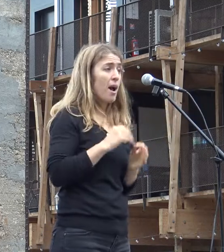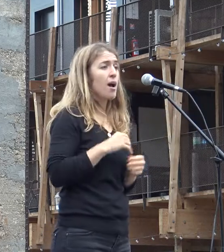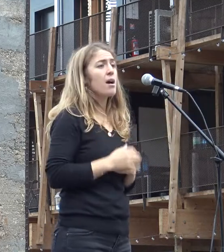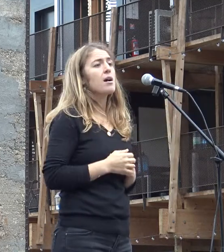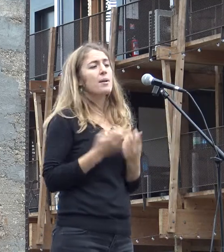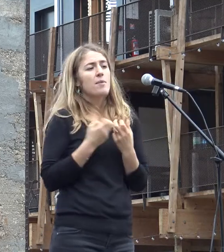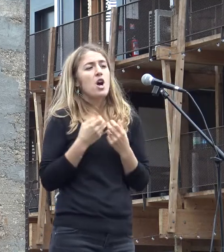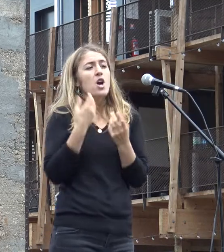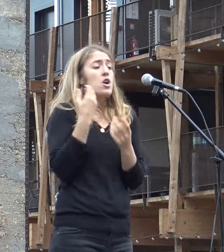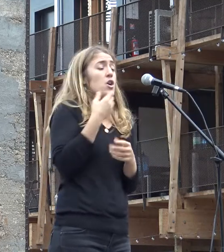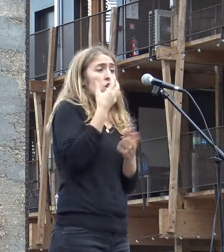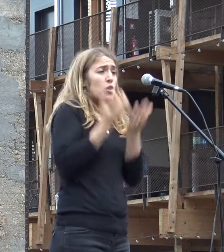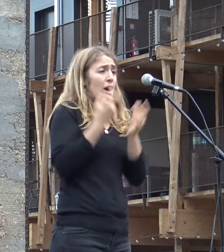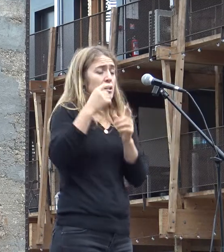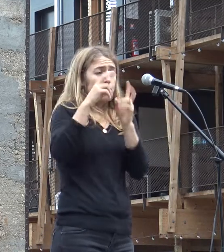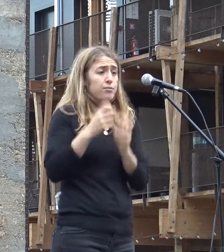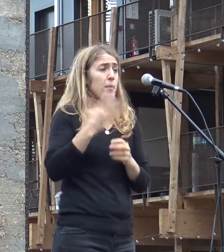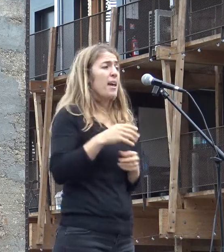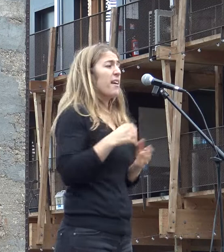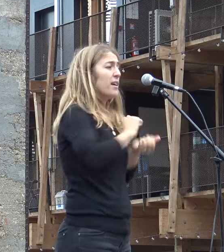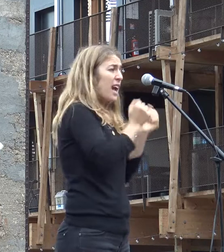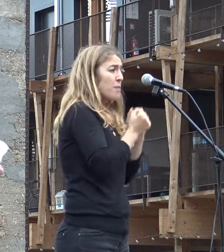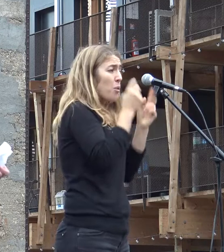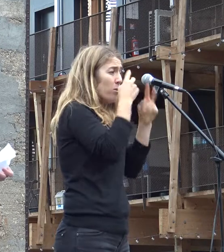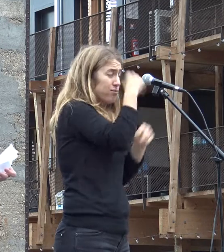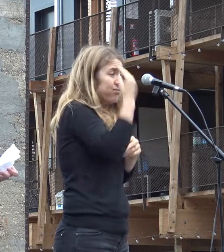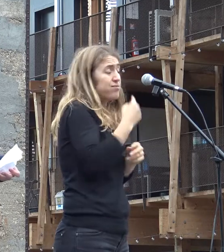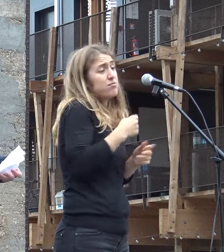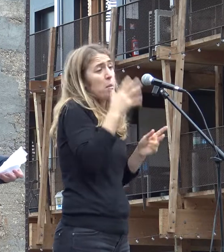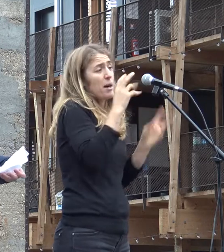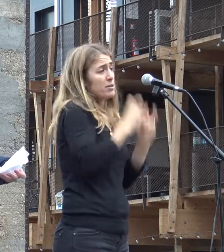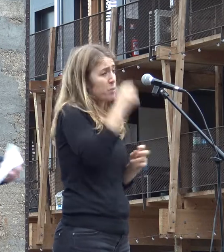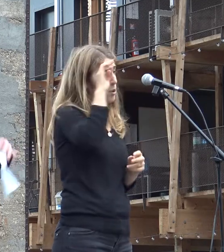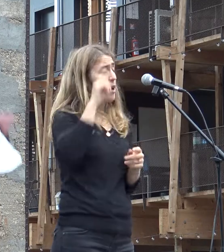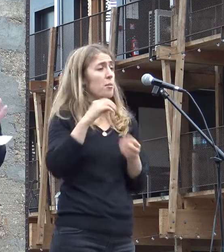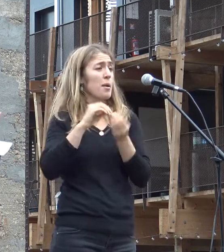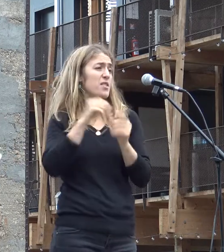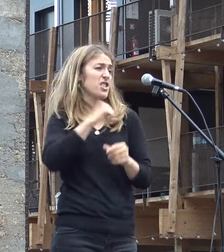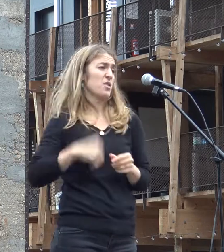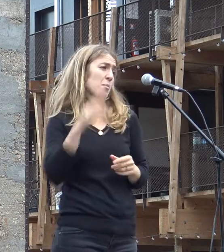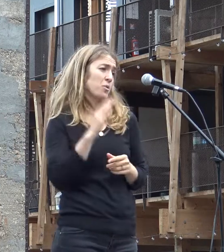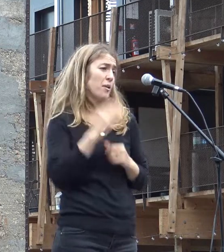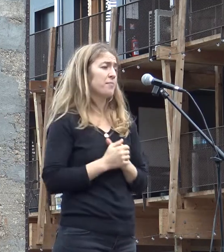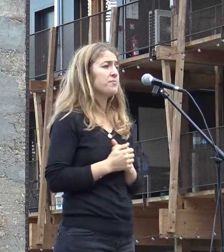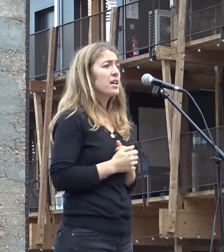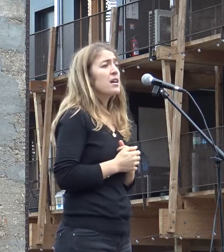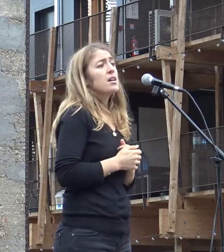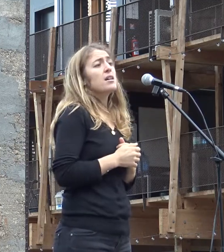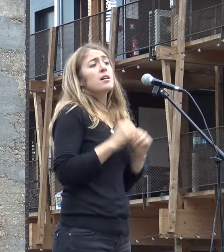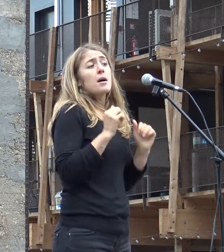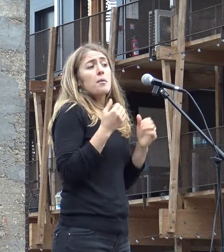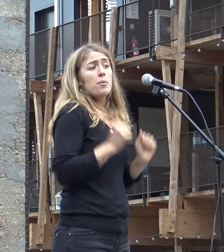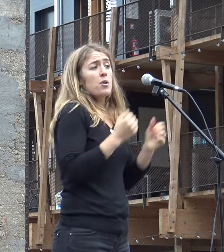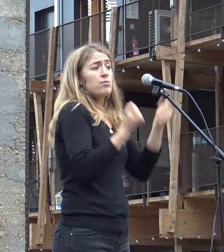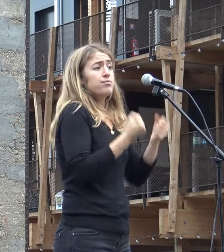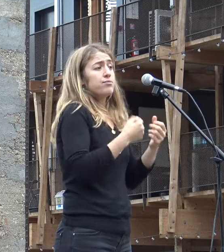ne faut surtout pas arrêter le charbon parce que l'économie chinoise s'en porterait mal, vous comprenez. Il faut des hybrides hors de prix, mais surtout pas ranger la voiture.